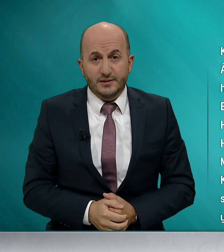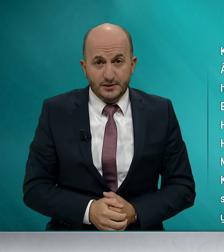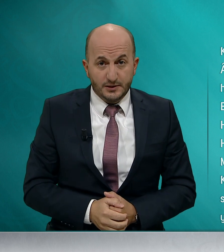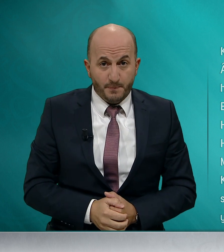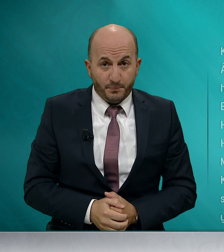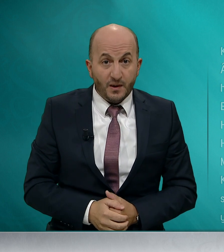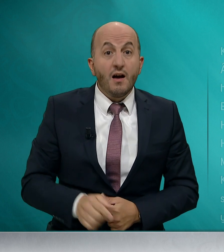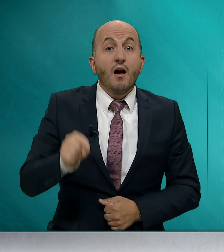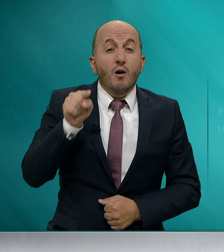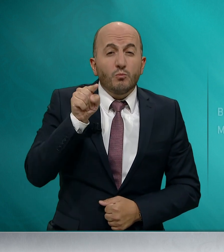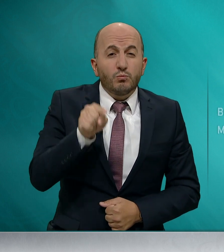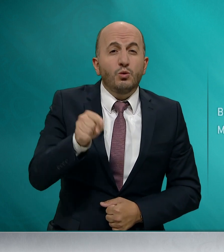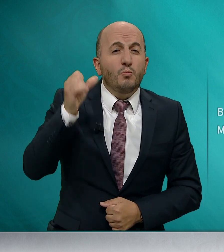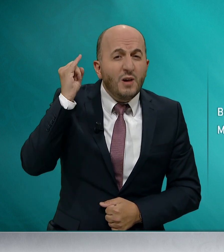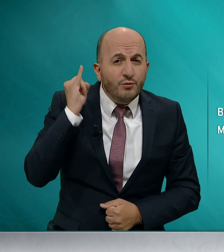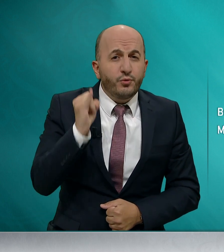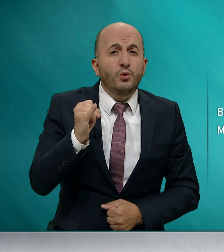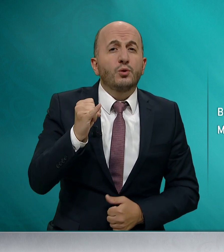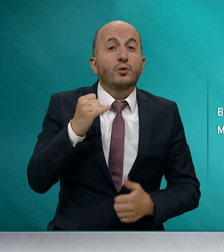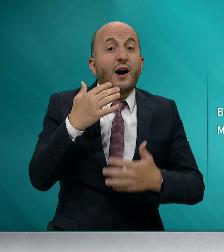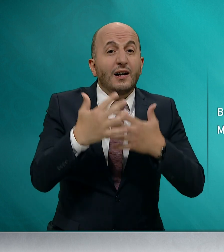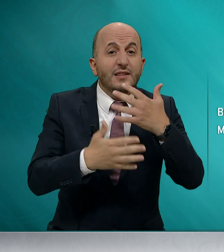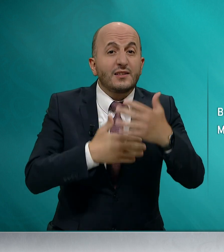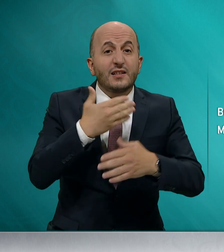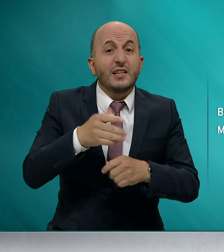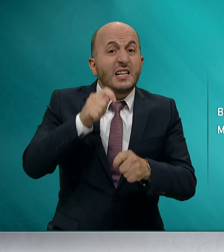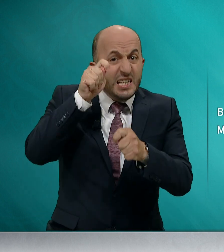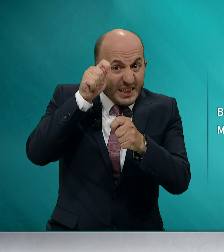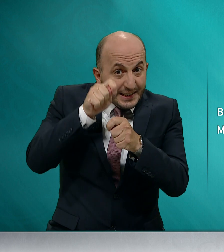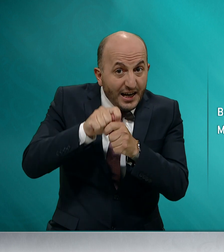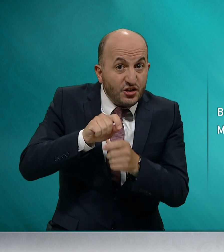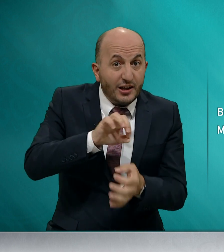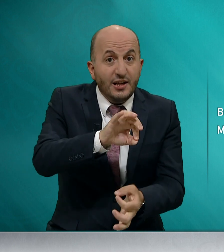sancısıdır. Bu menfur hadiseyi